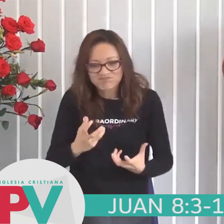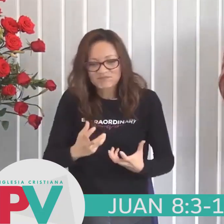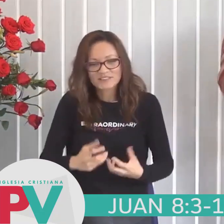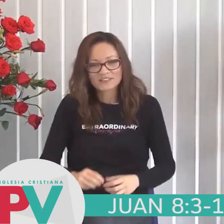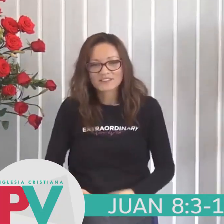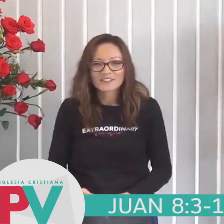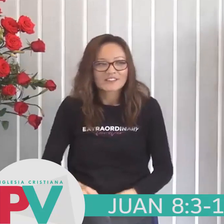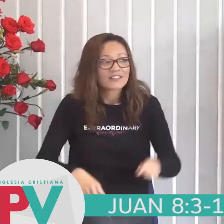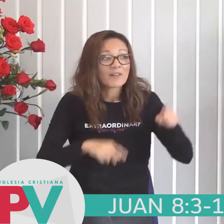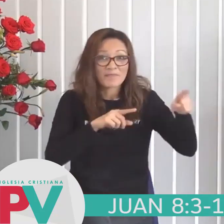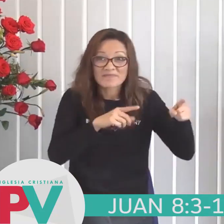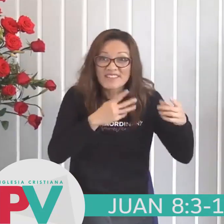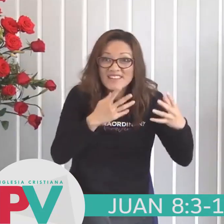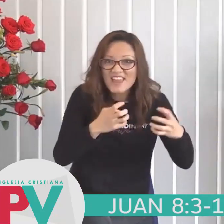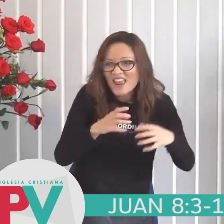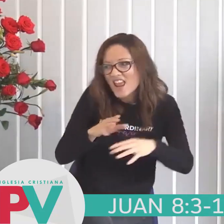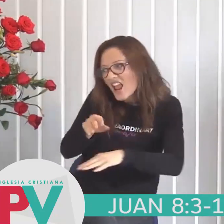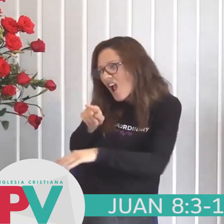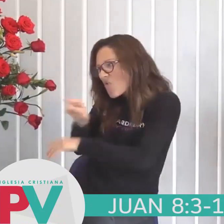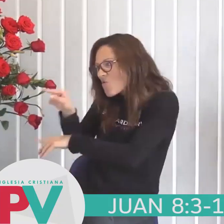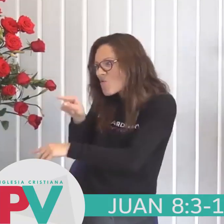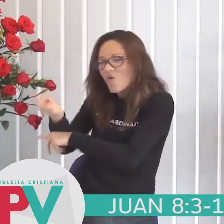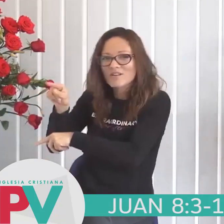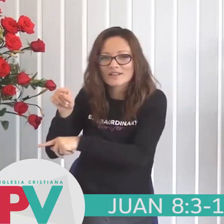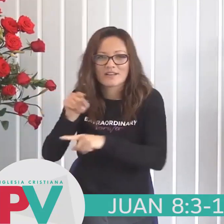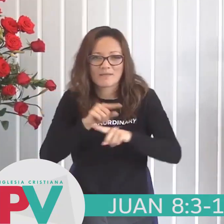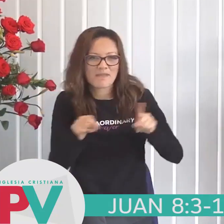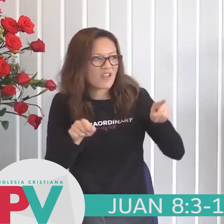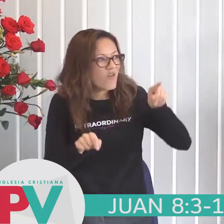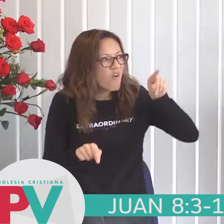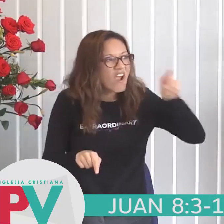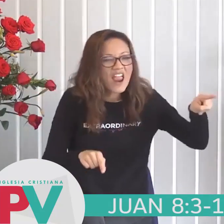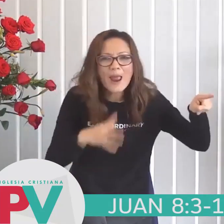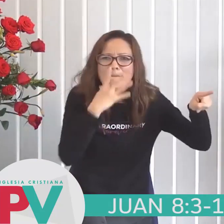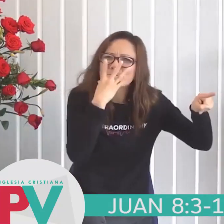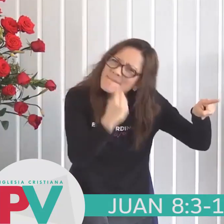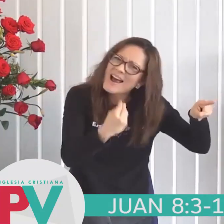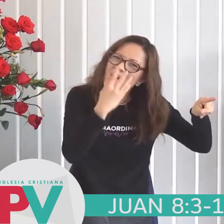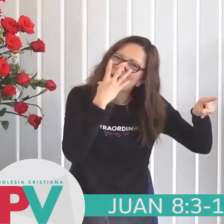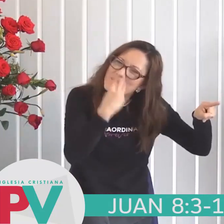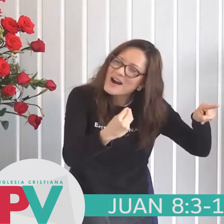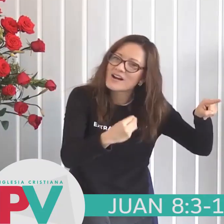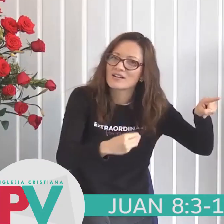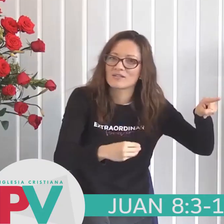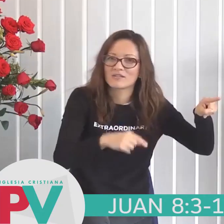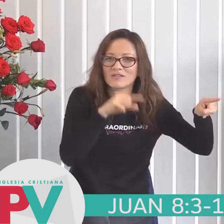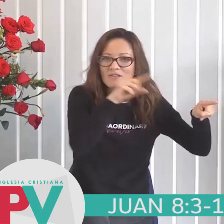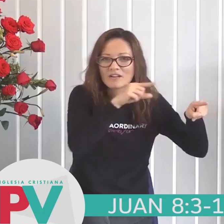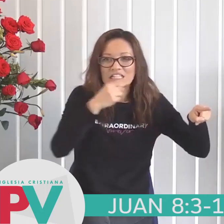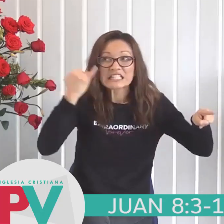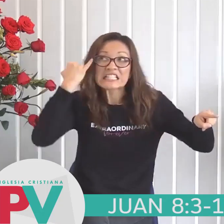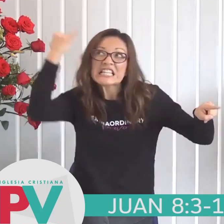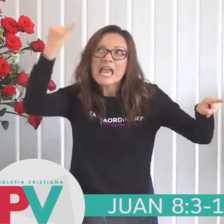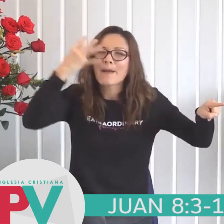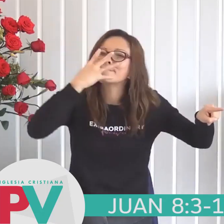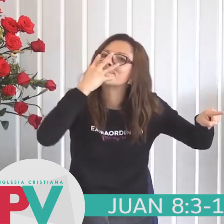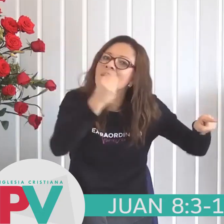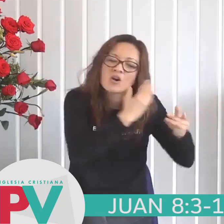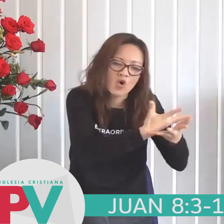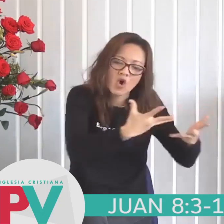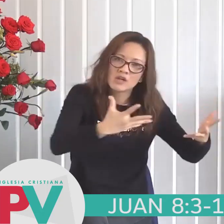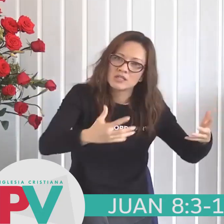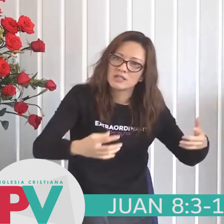Se atreve a acusarnos a nosotros siendo que él es el malvado, el autor del mal.